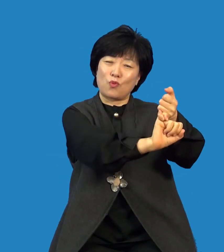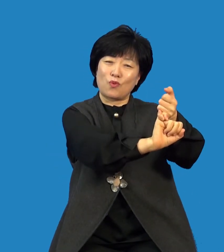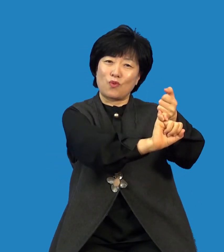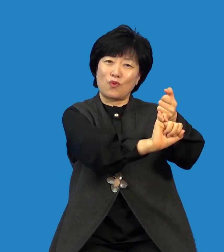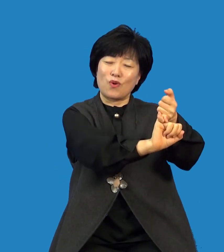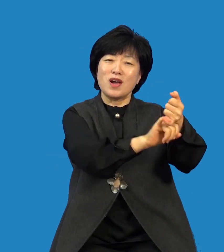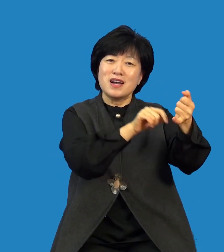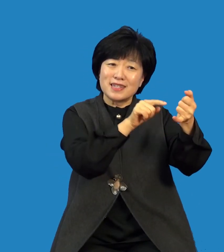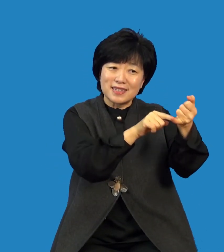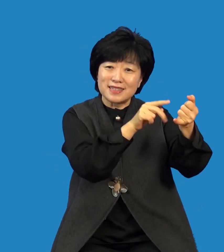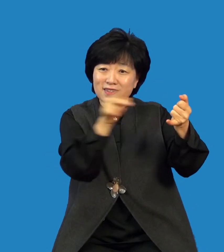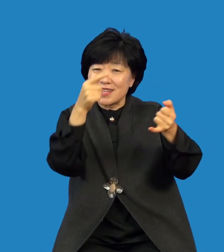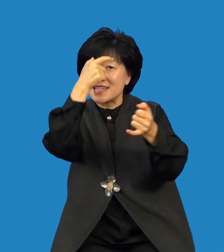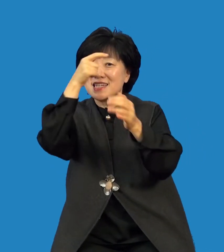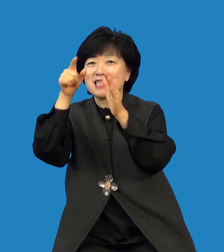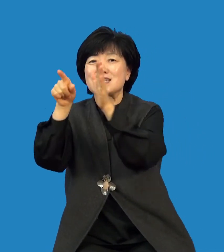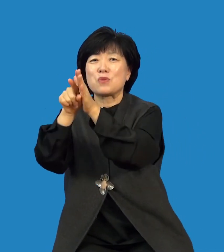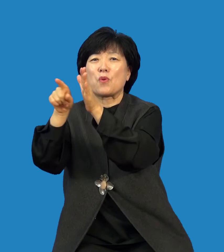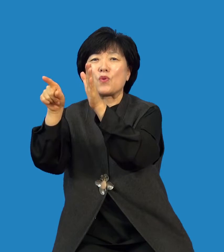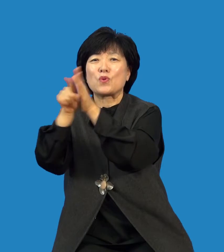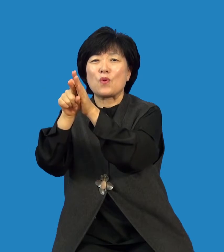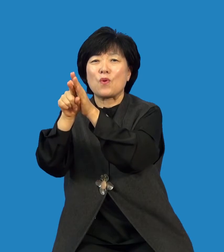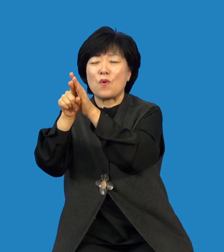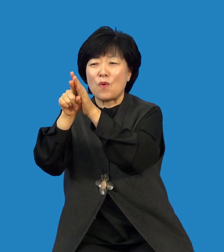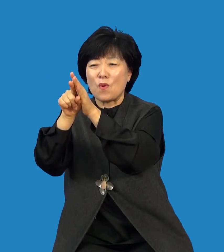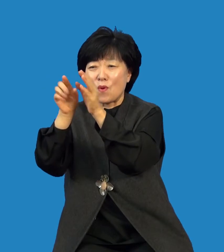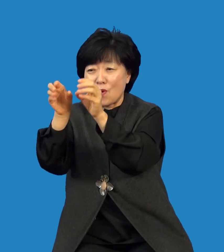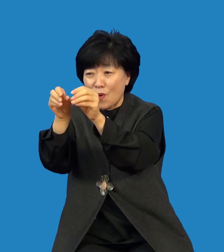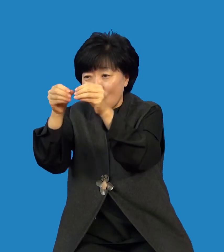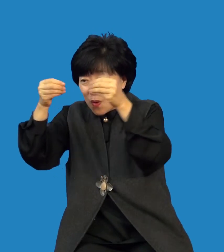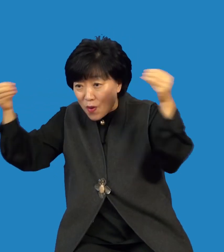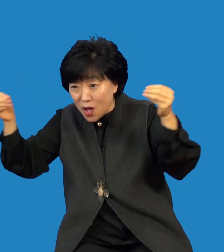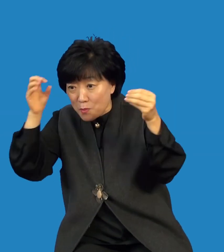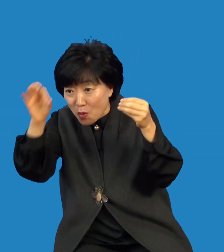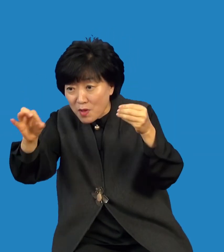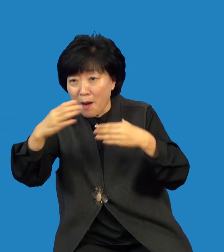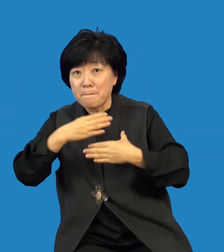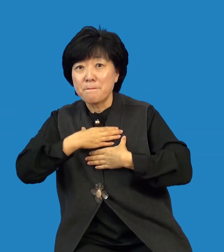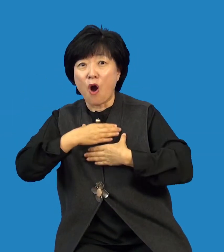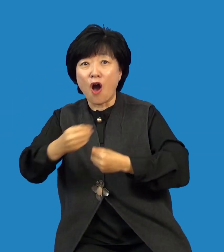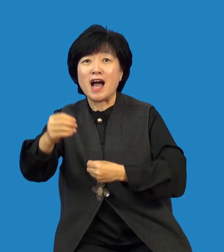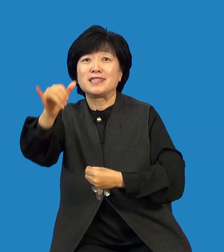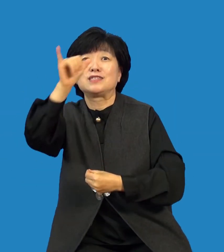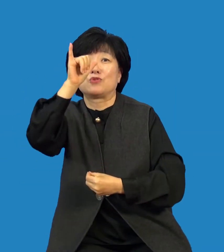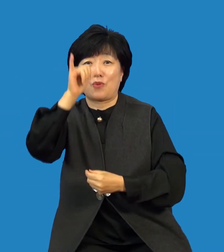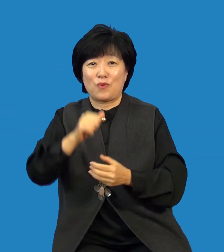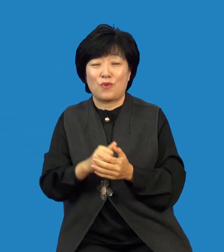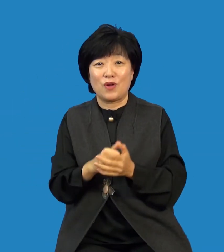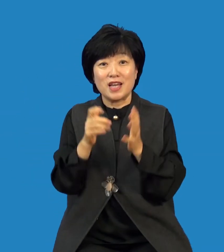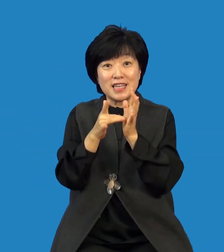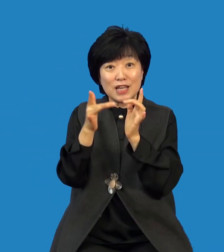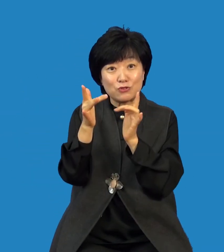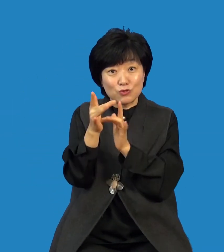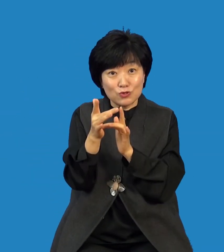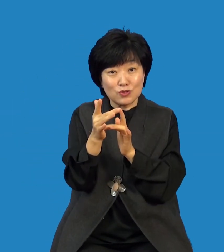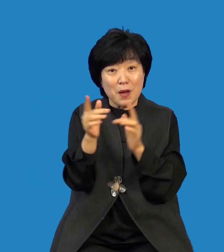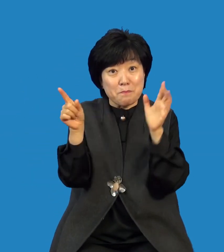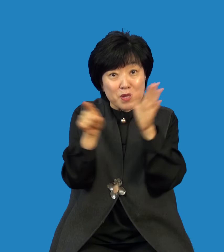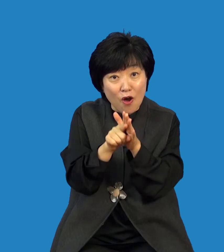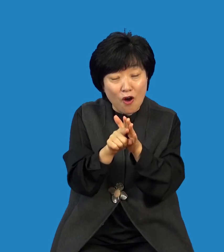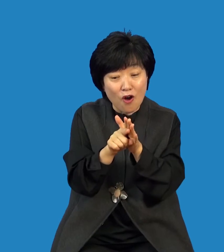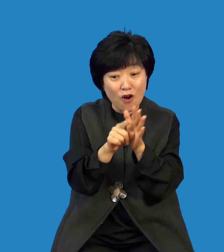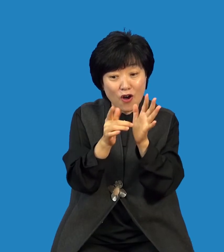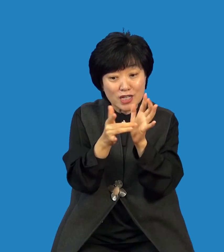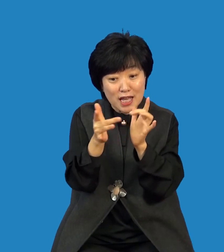기독교의 본질에 보면 이 약속이 있어요. 그래서 예수께로 나오는 자들, 예수 그리스도를 믿는 자들에게는